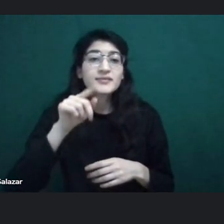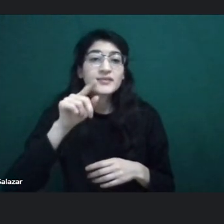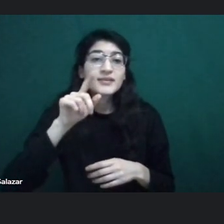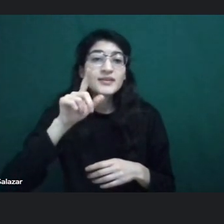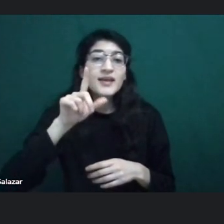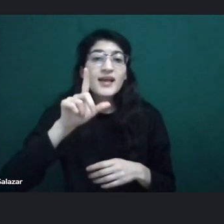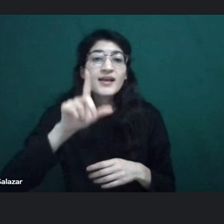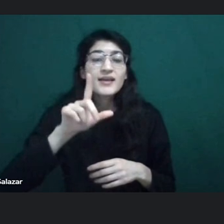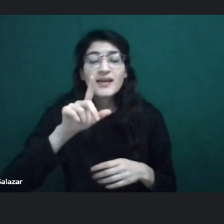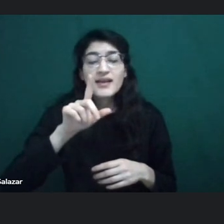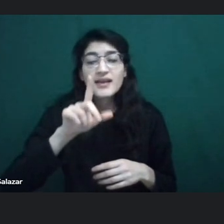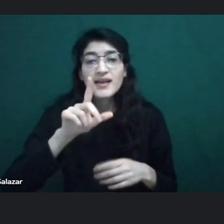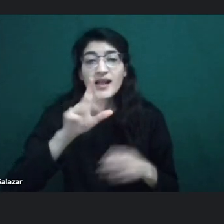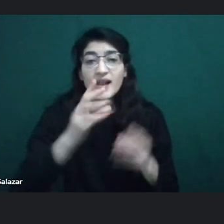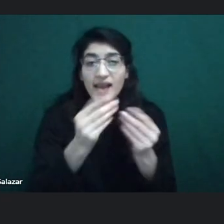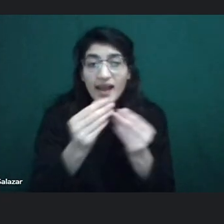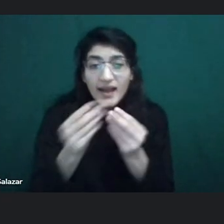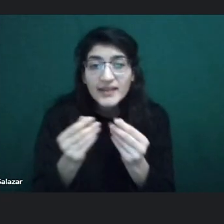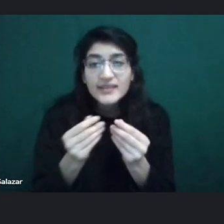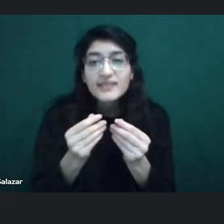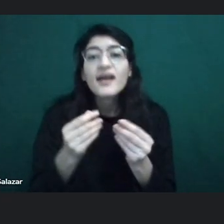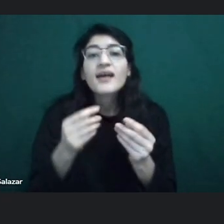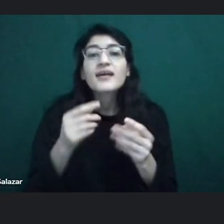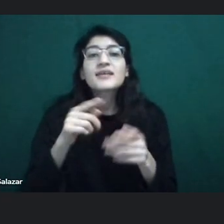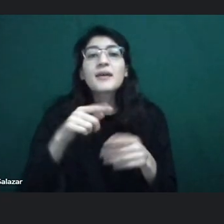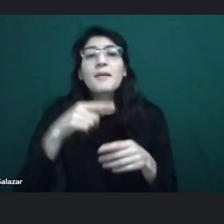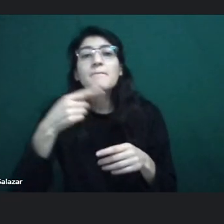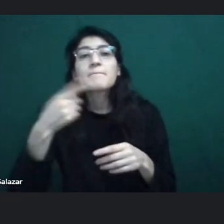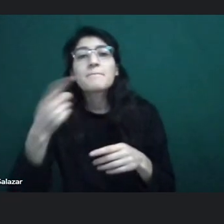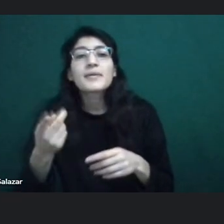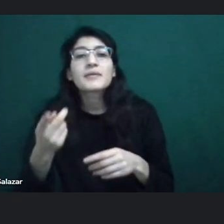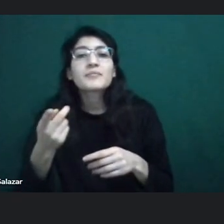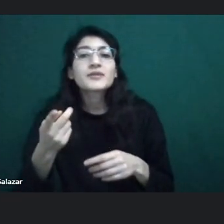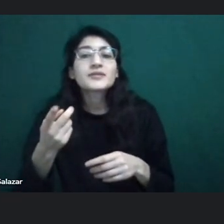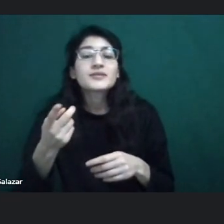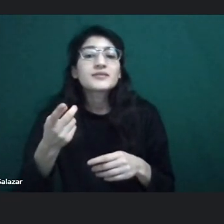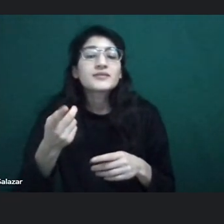de algo. ¿Qué es ahí?